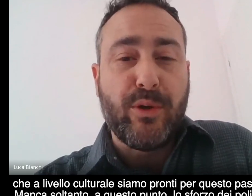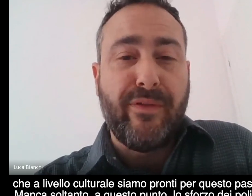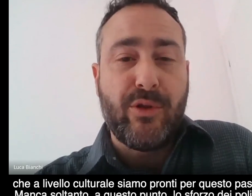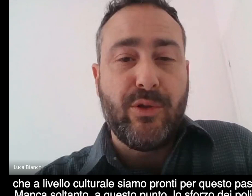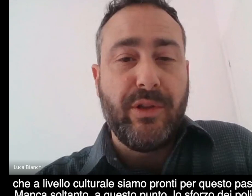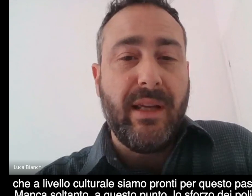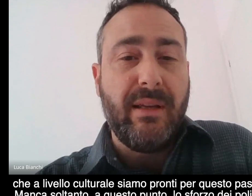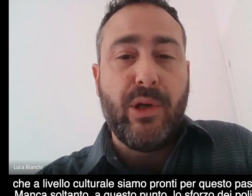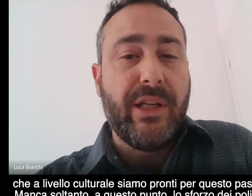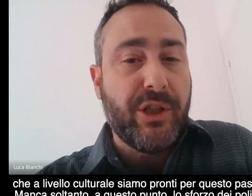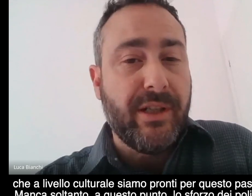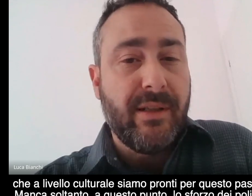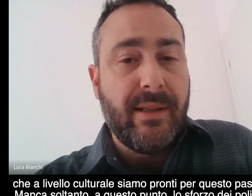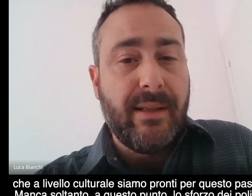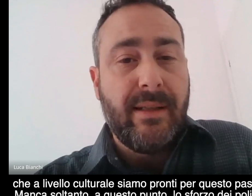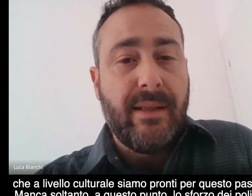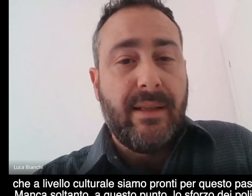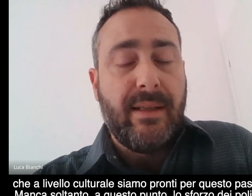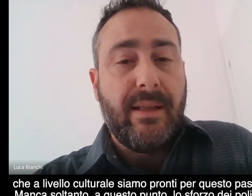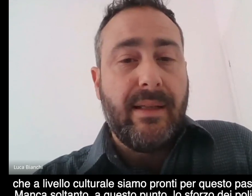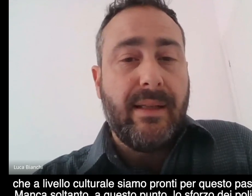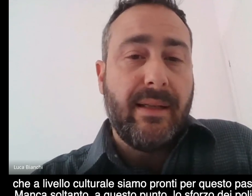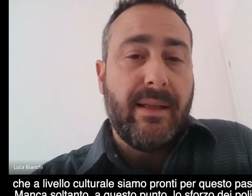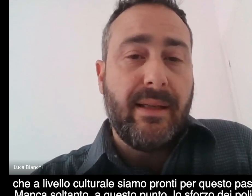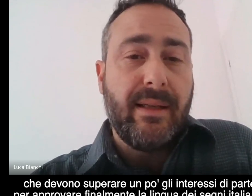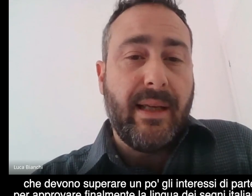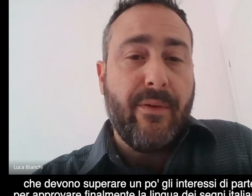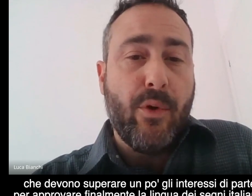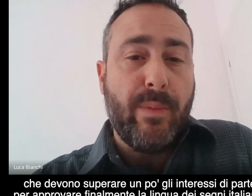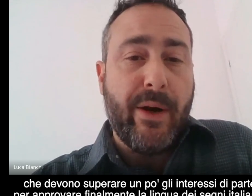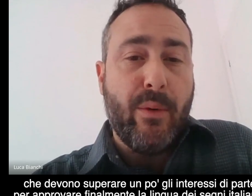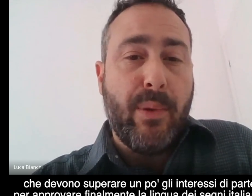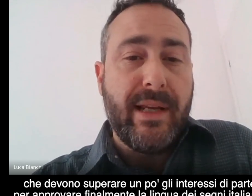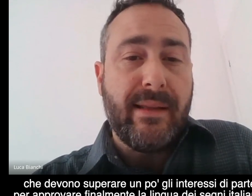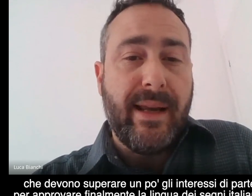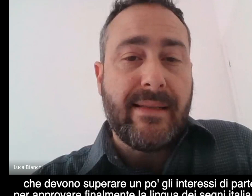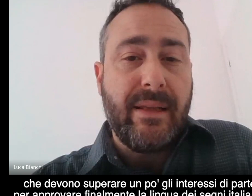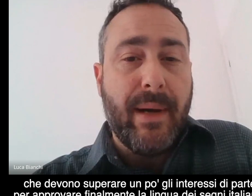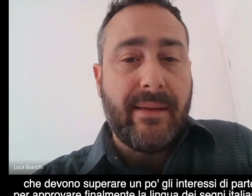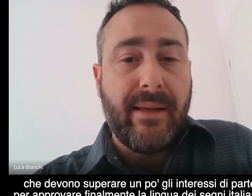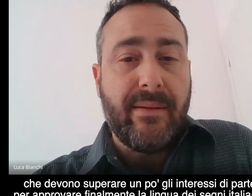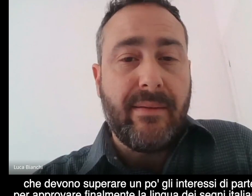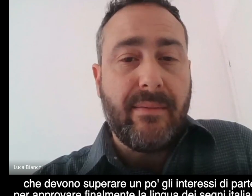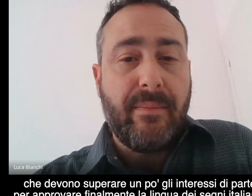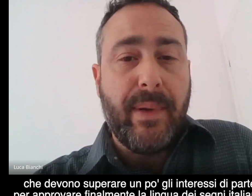sforzo dei politici che devono superare un po gli interessi di parte per